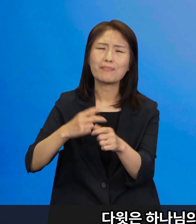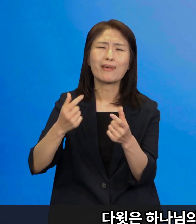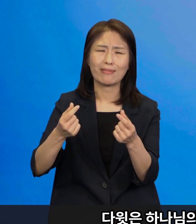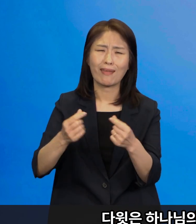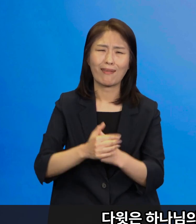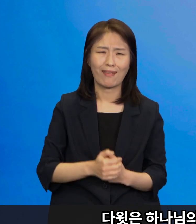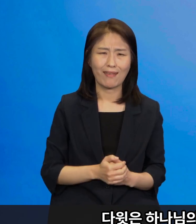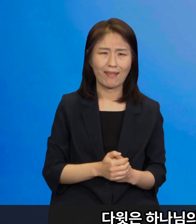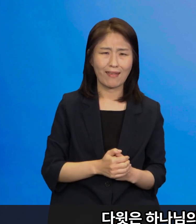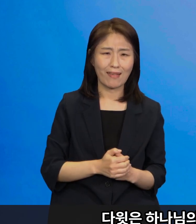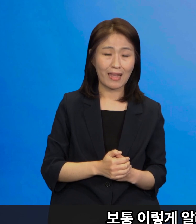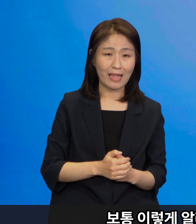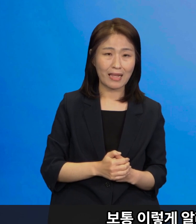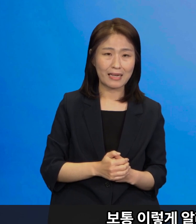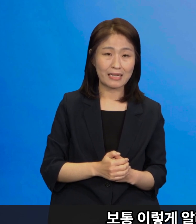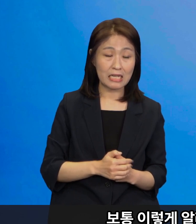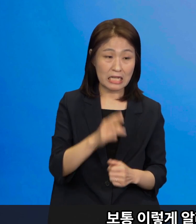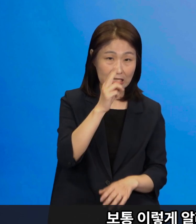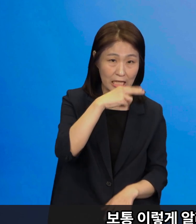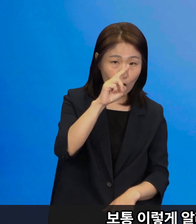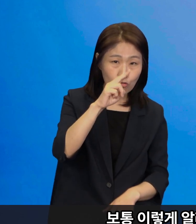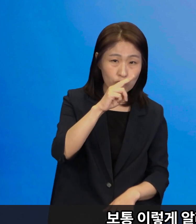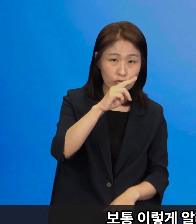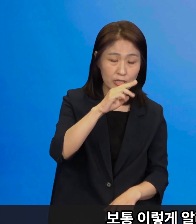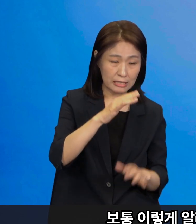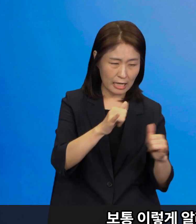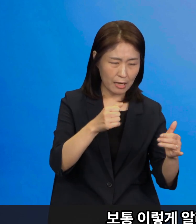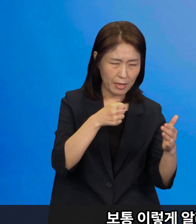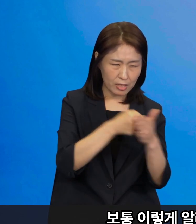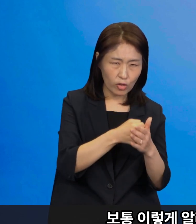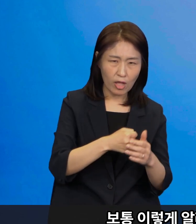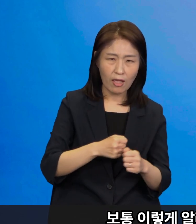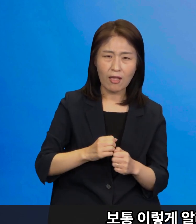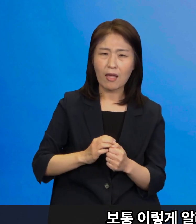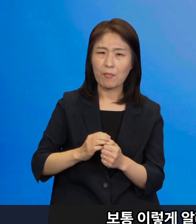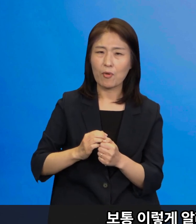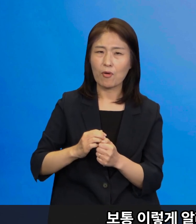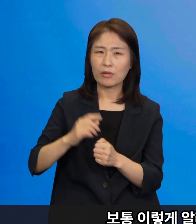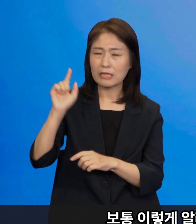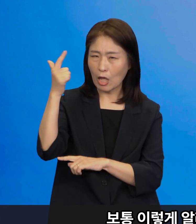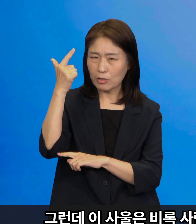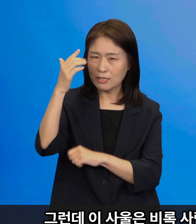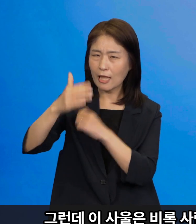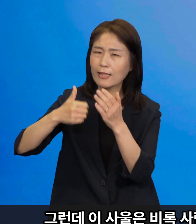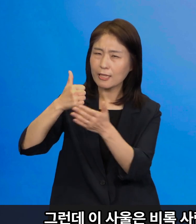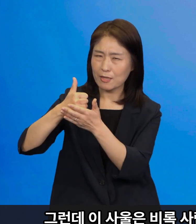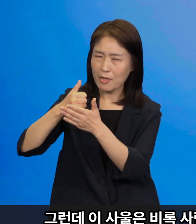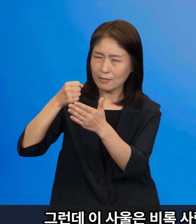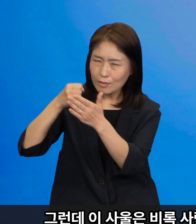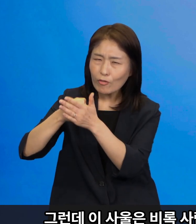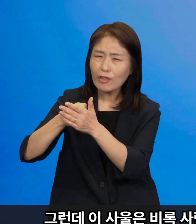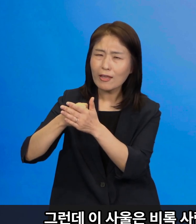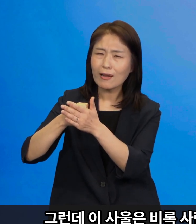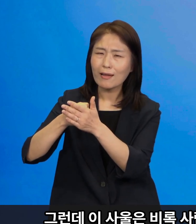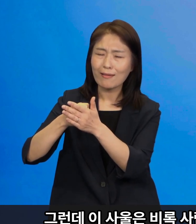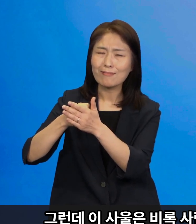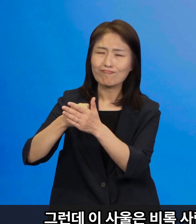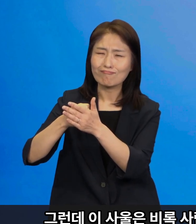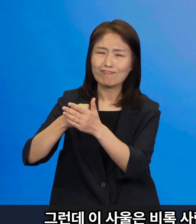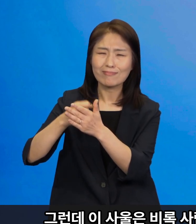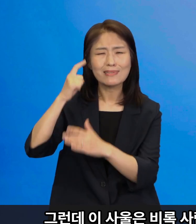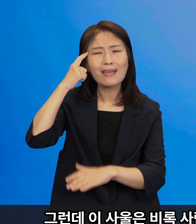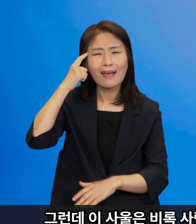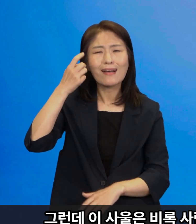사울은 사람들의 선택, 보통 이렇게 알려져 있죠. 뭐 맞는 말입니다. 그런데 이